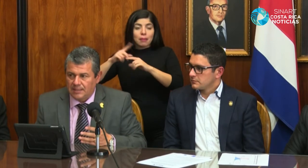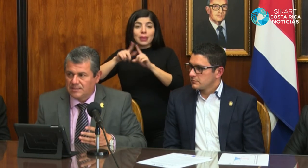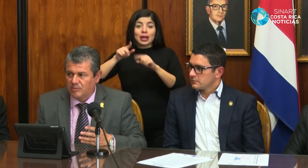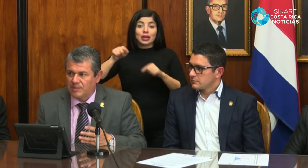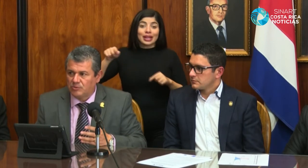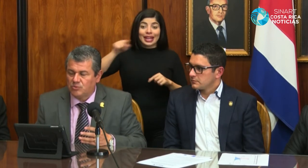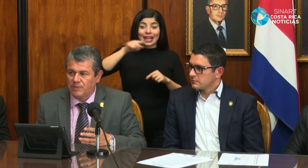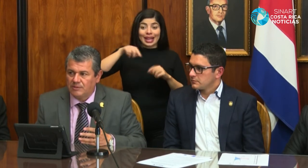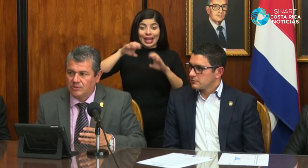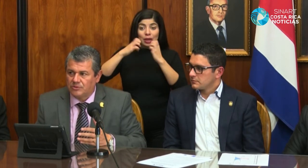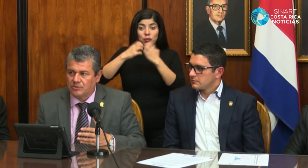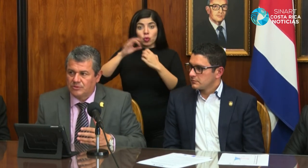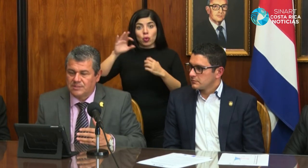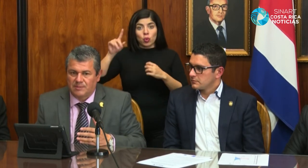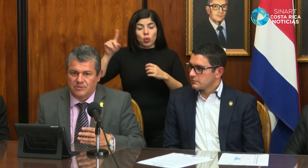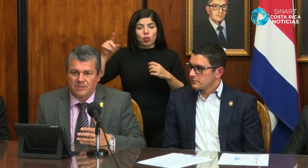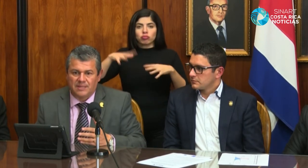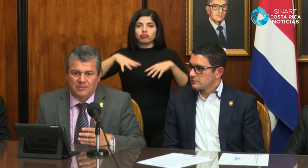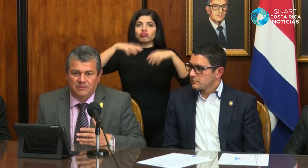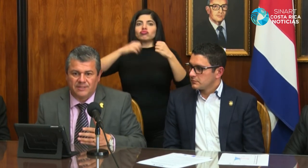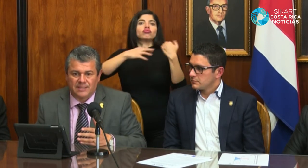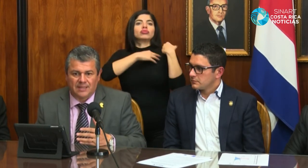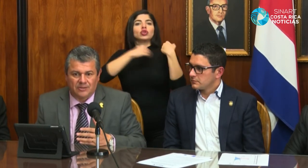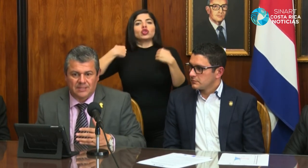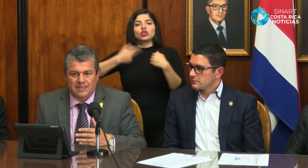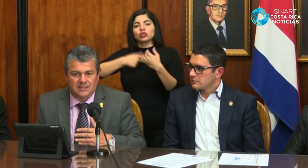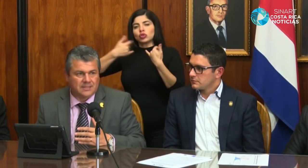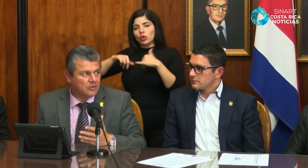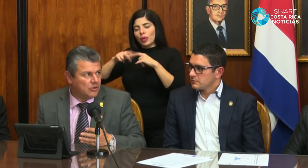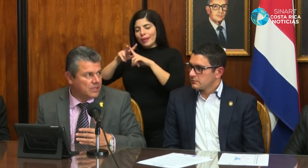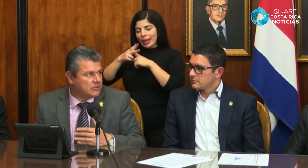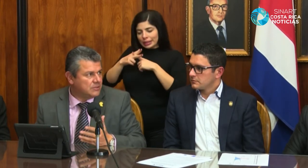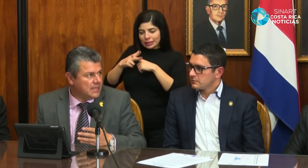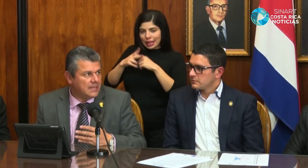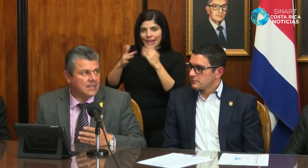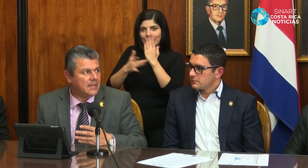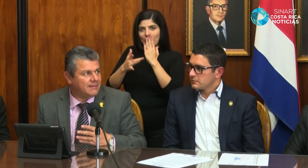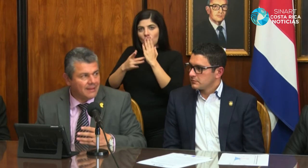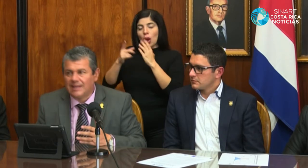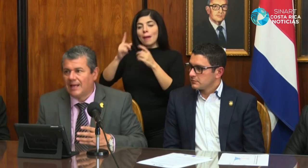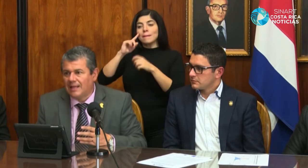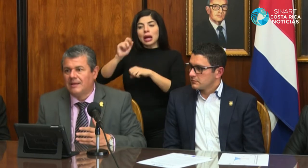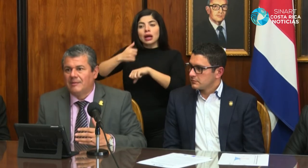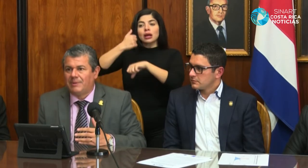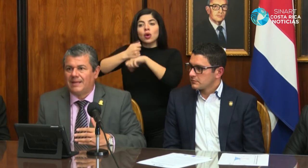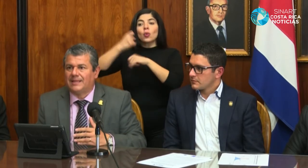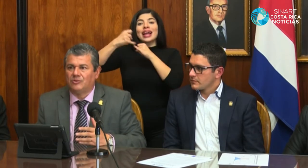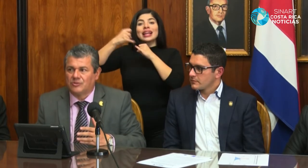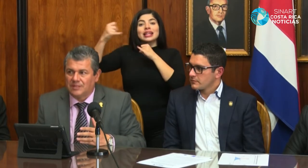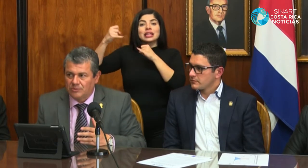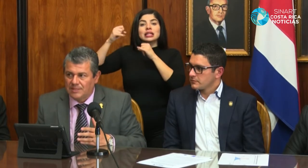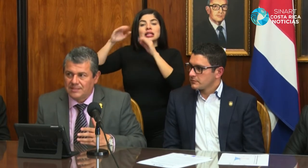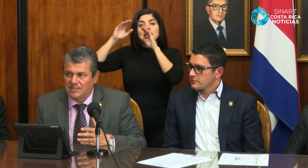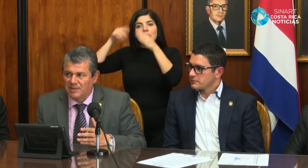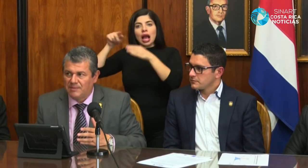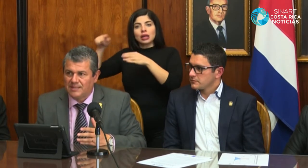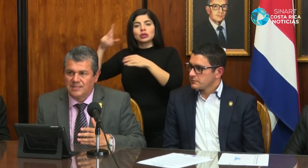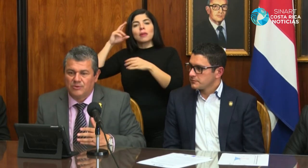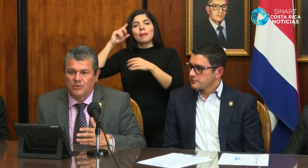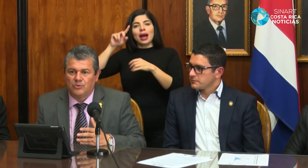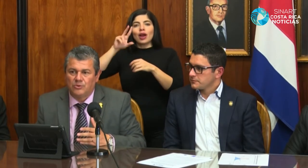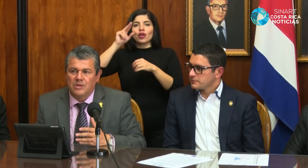están en este momento asumiéndolo, nosotros estamos terminando de finiquitar los detalles tecnológicos de una línea dedicada para que no nos sature el sistema